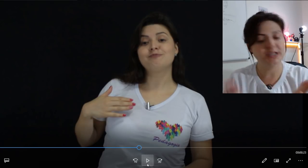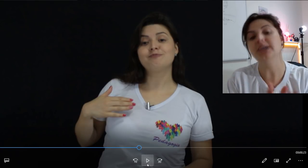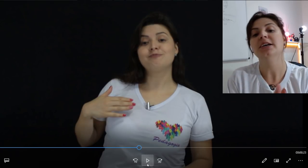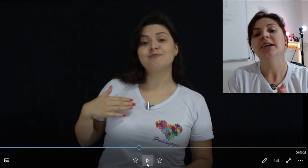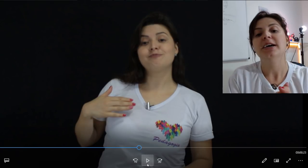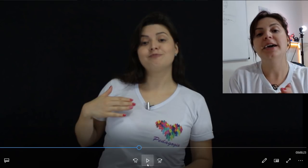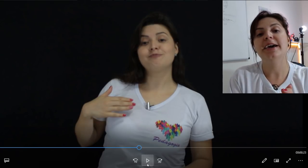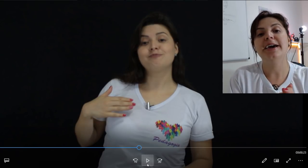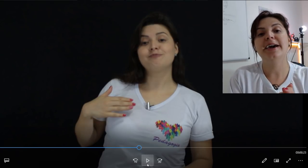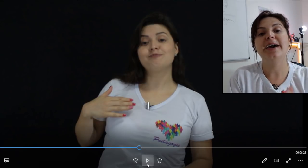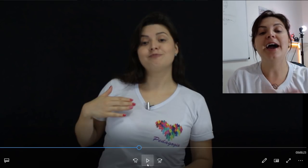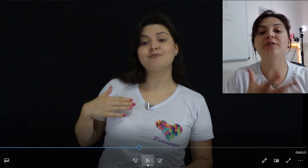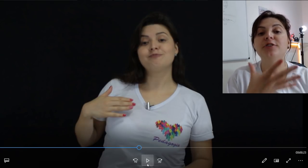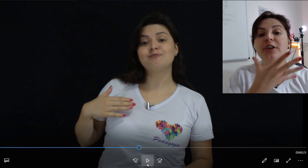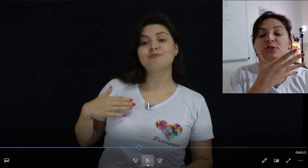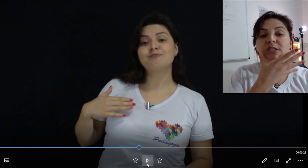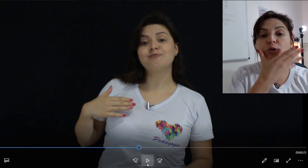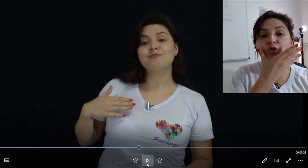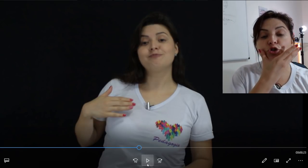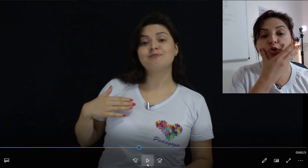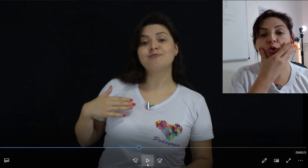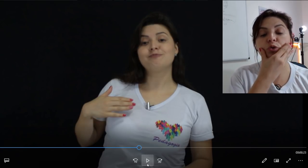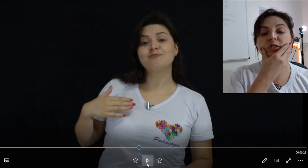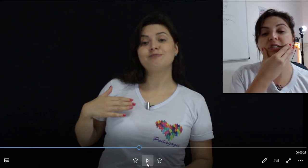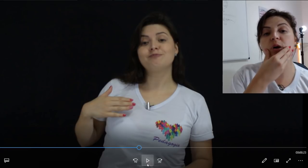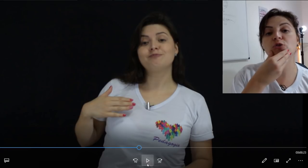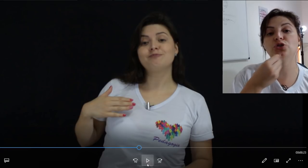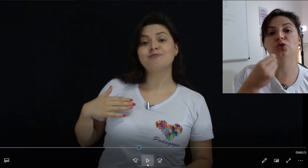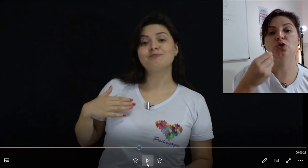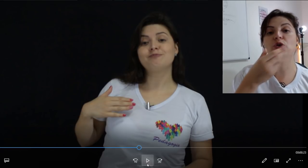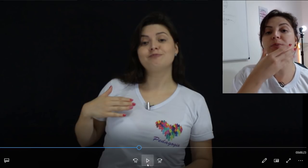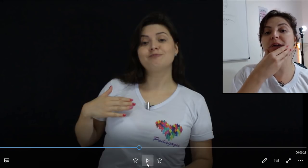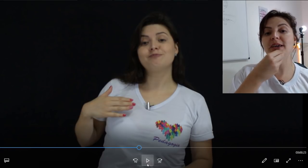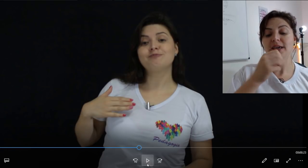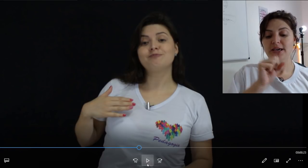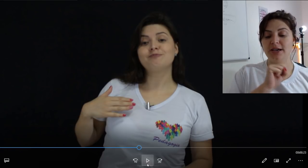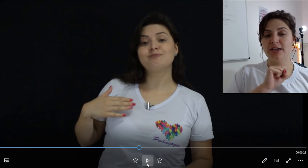né? Aí foi feito o sinal de sogro, sinal de homem